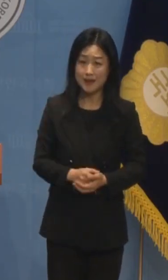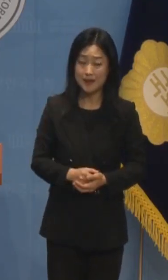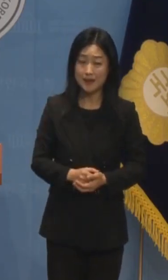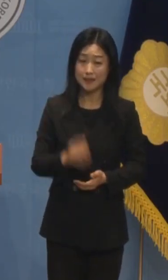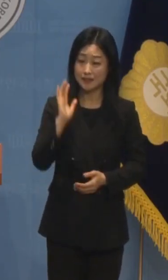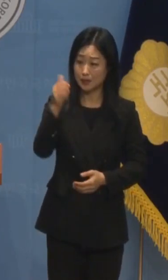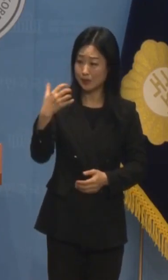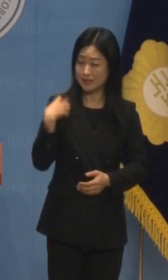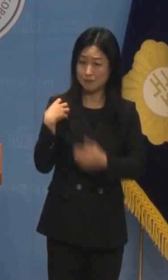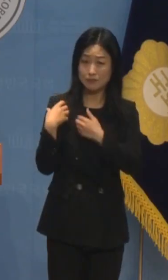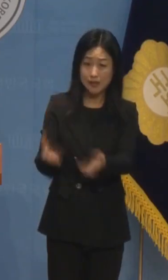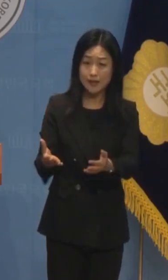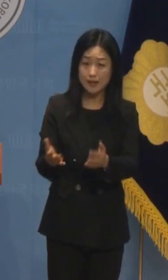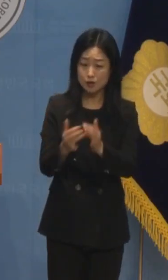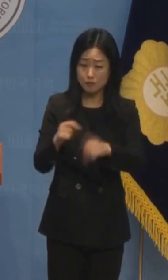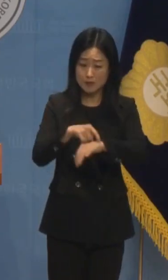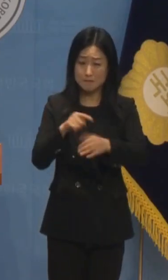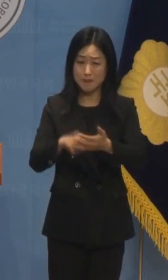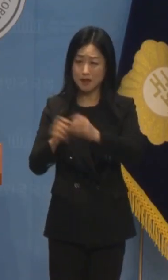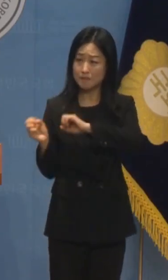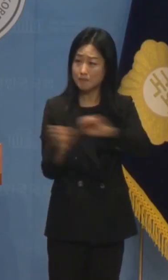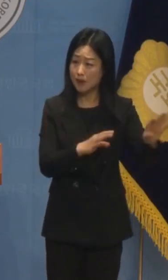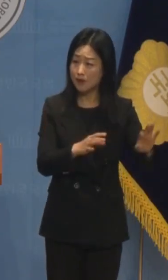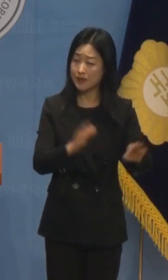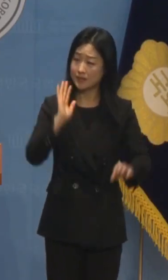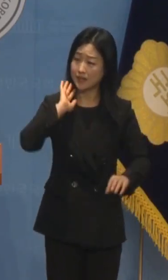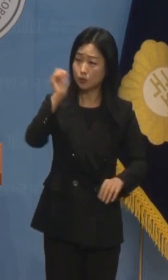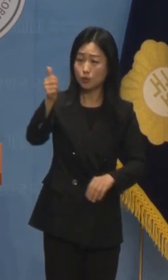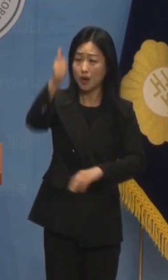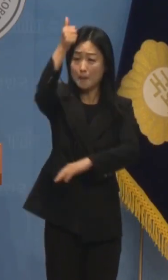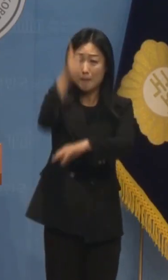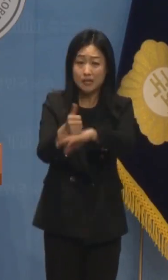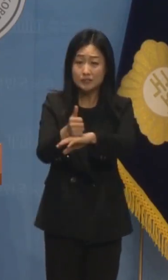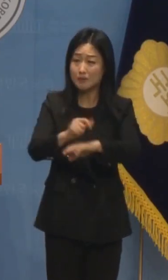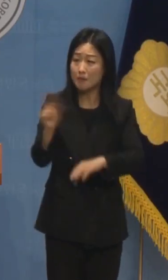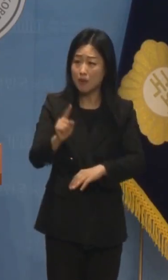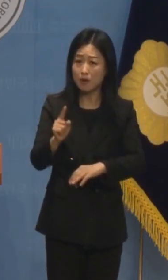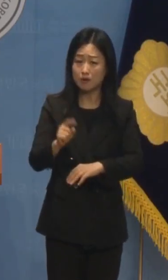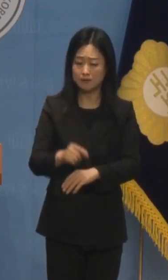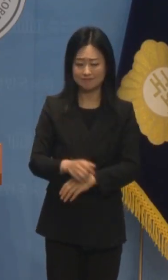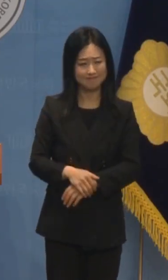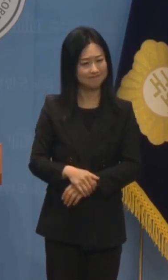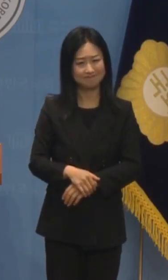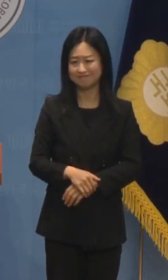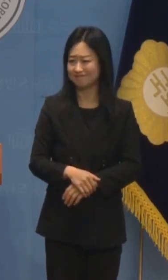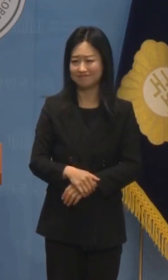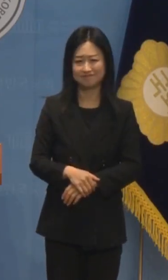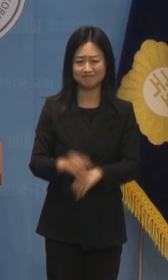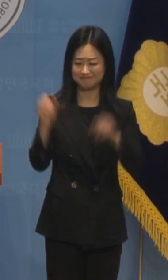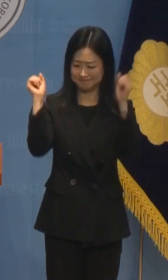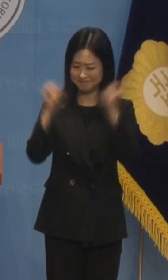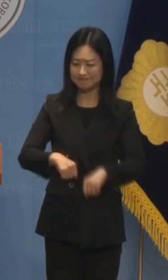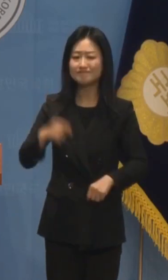책무를 저버리고 민의를 거역한 대통령의 말로는 처참할 것임을 경고합니다.